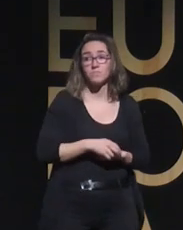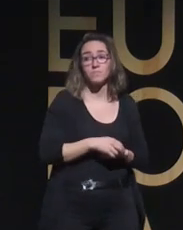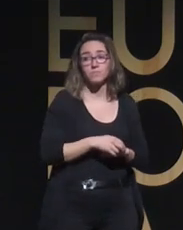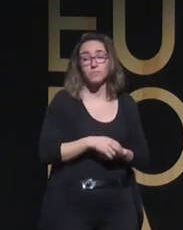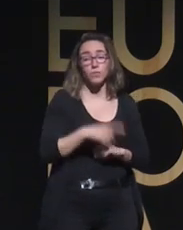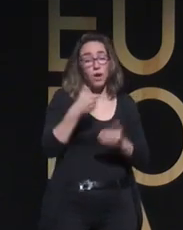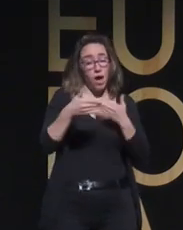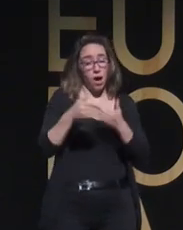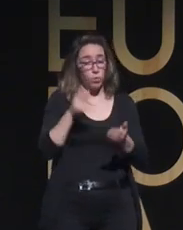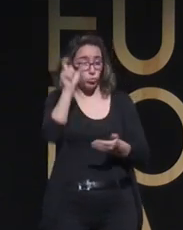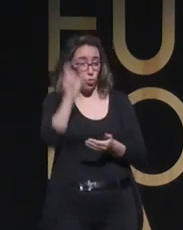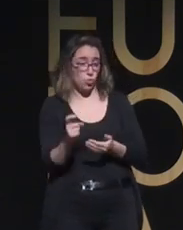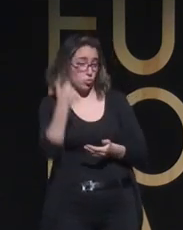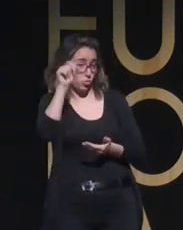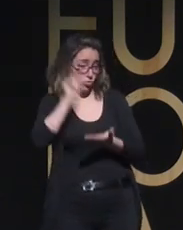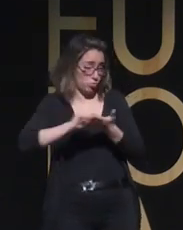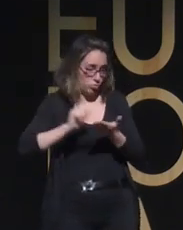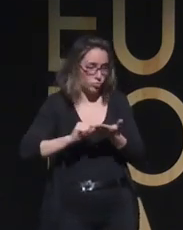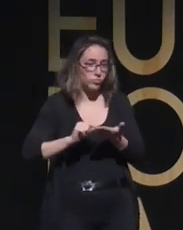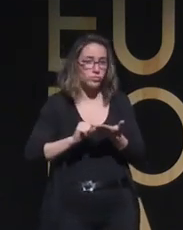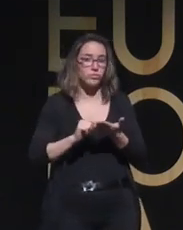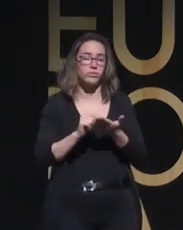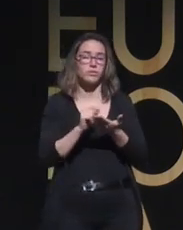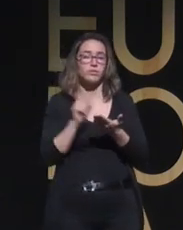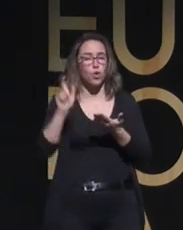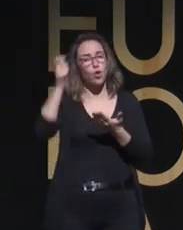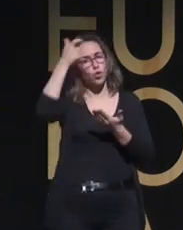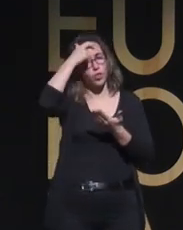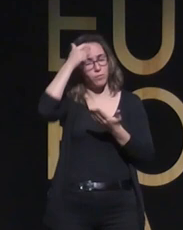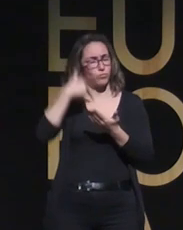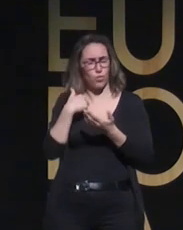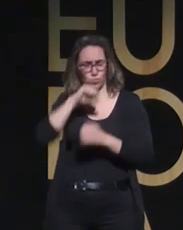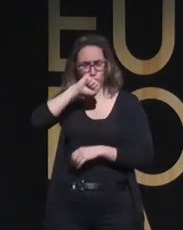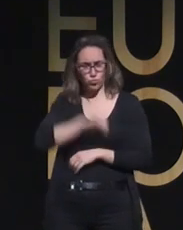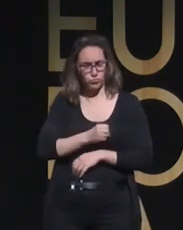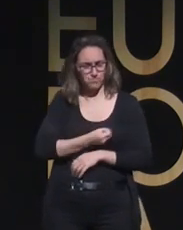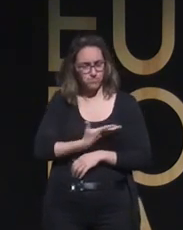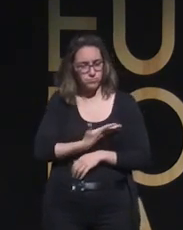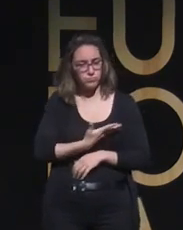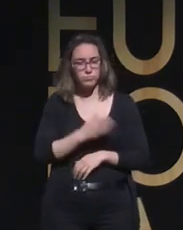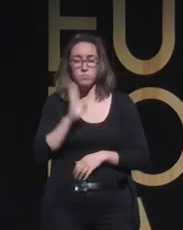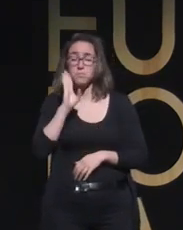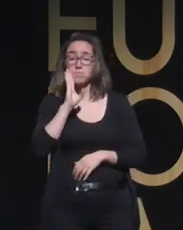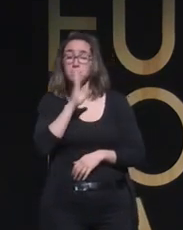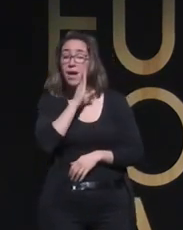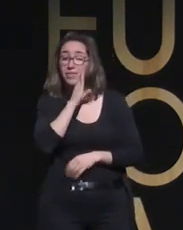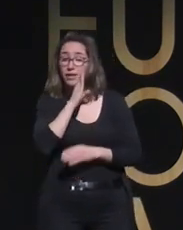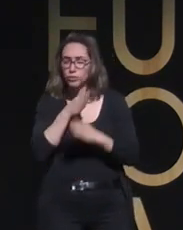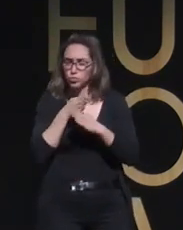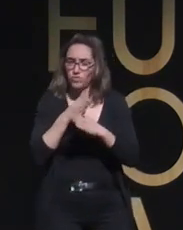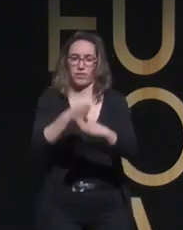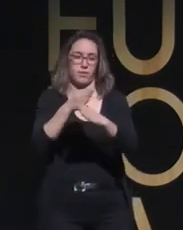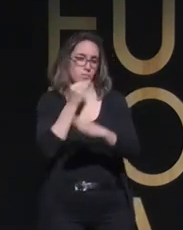autor, Winnicott, que él ha hablado de un concepto que a mí me apasiona, que es la madre suficientemente buena. ¿No?